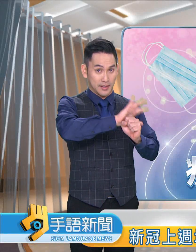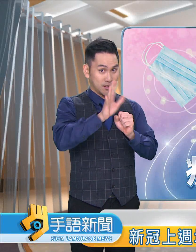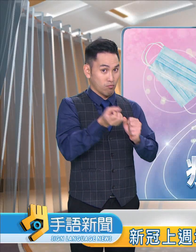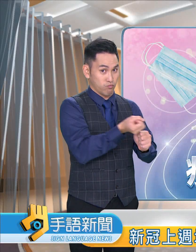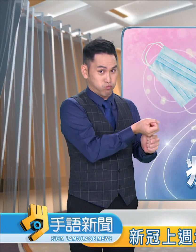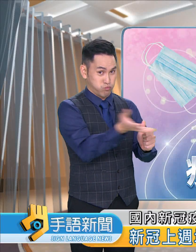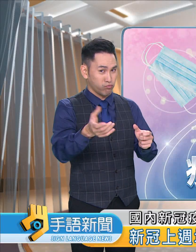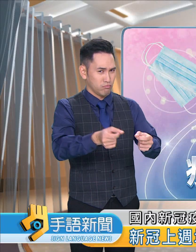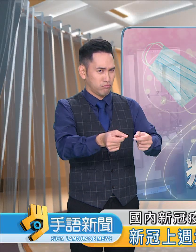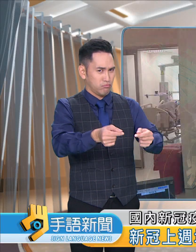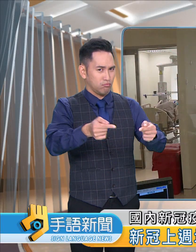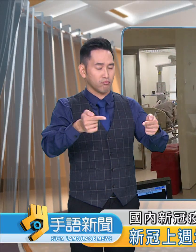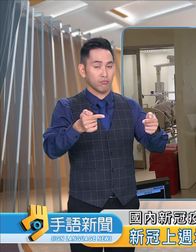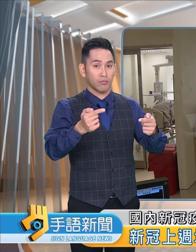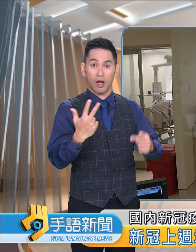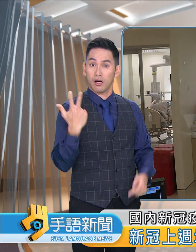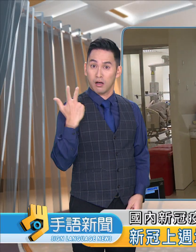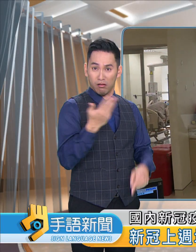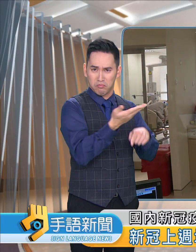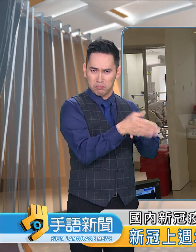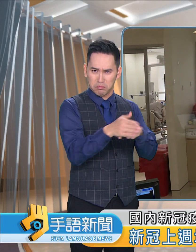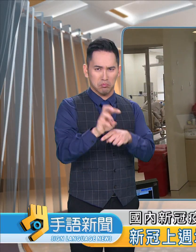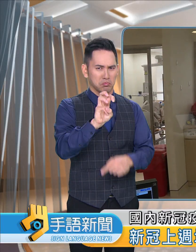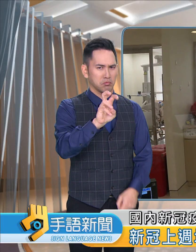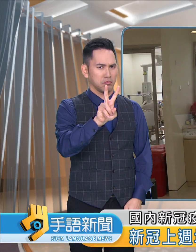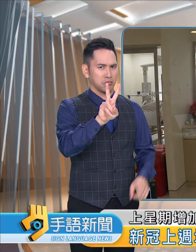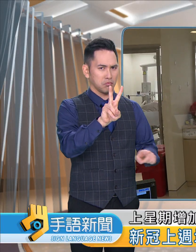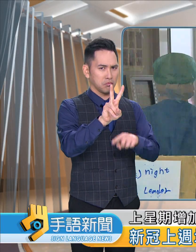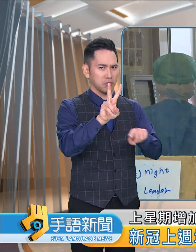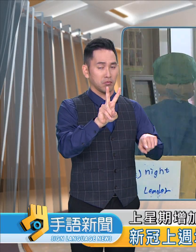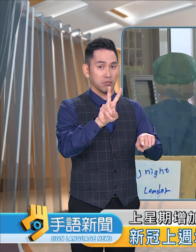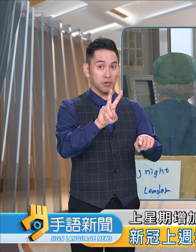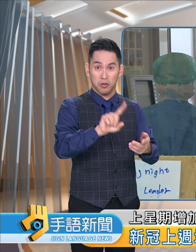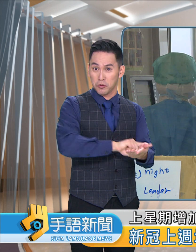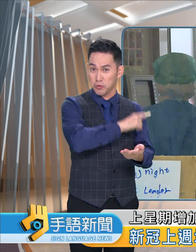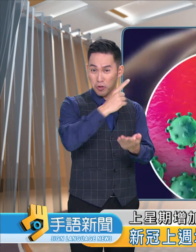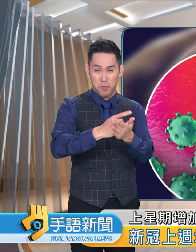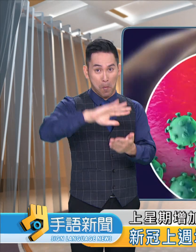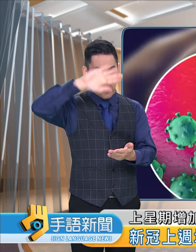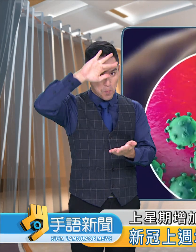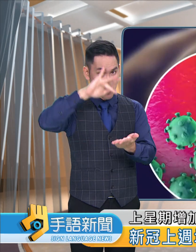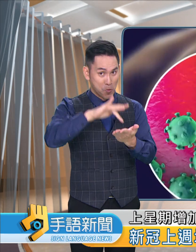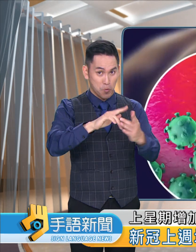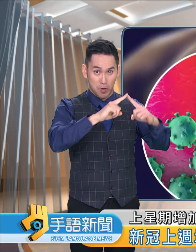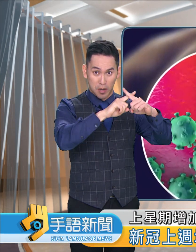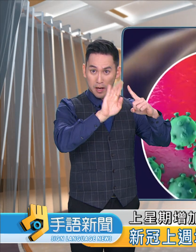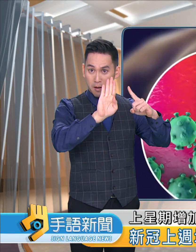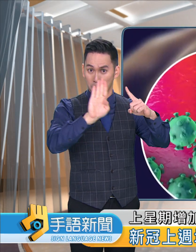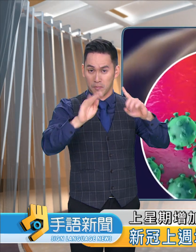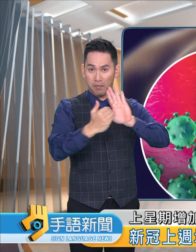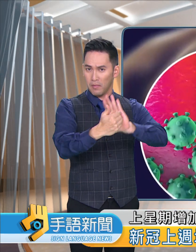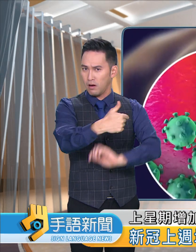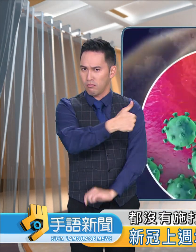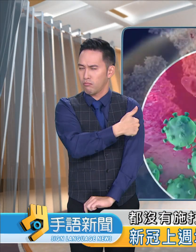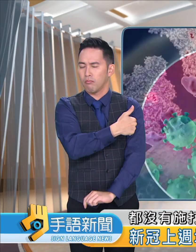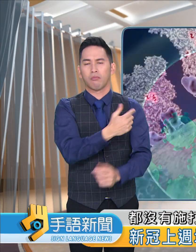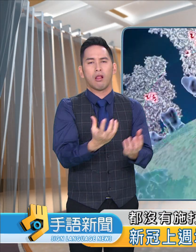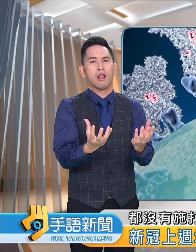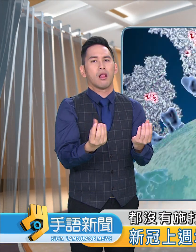国内的新冠疫情升温，上个星期增加了32例死亡个案，都没有施打 XBB